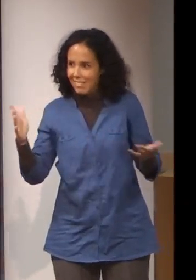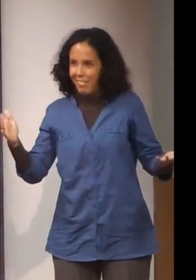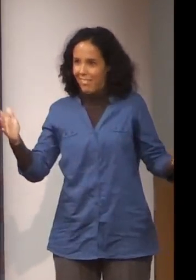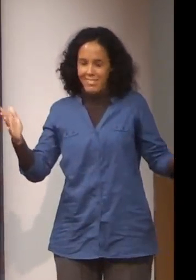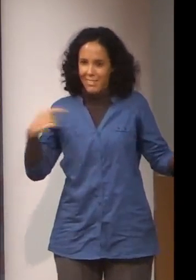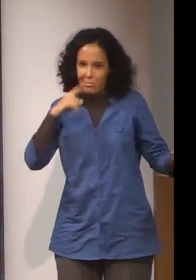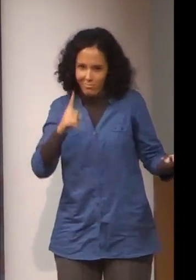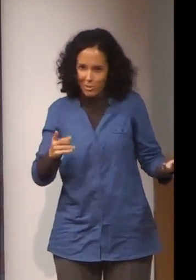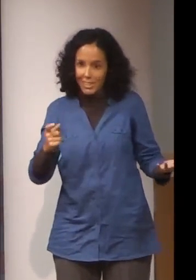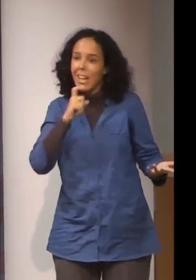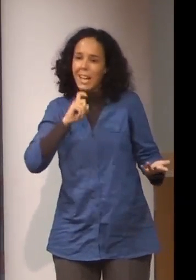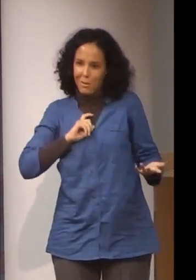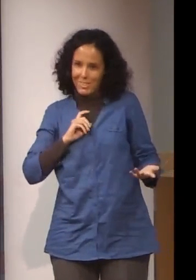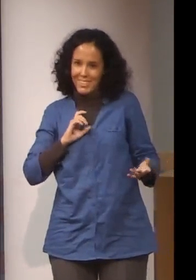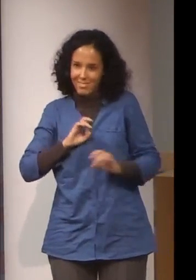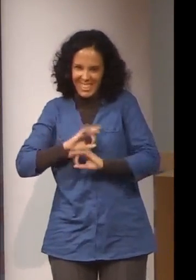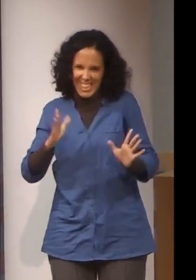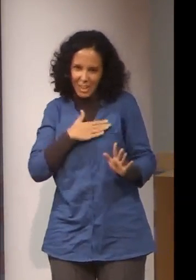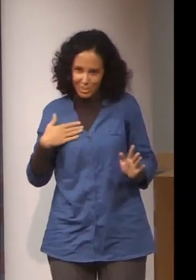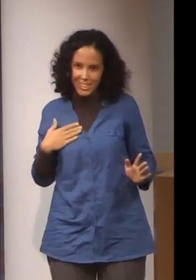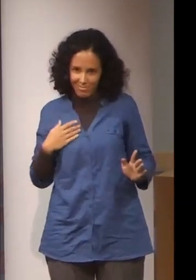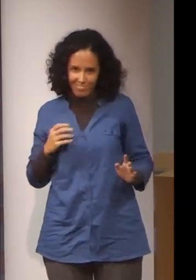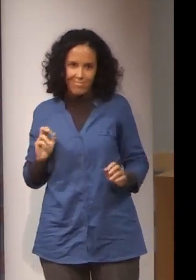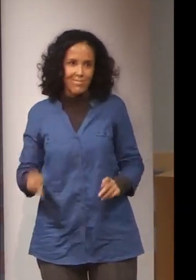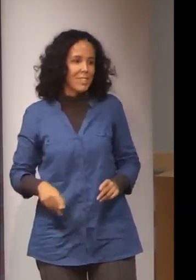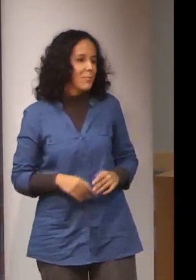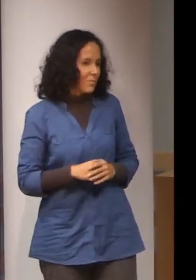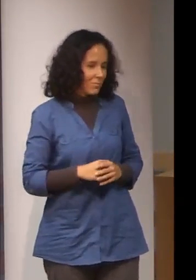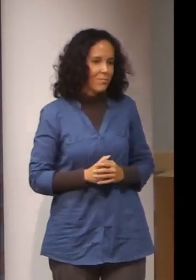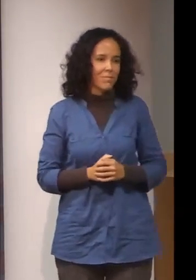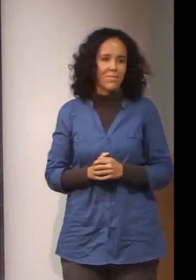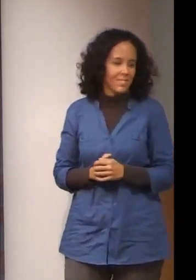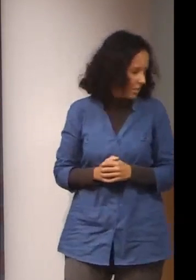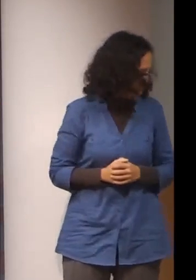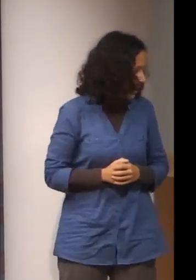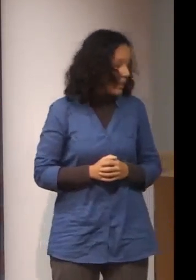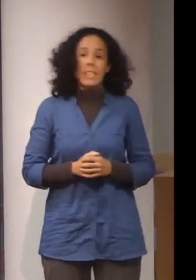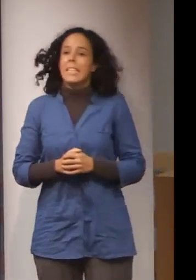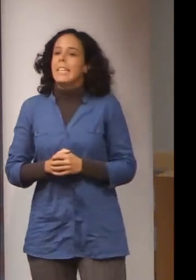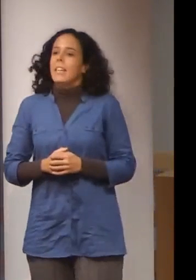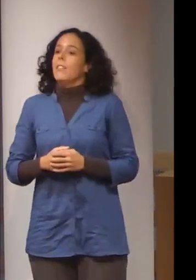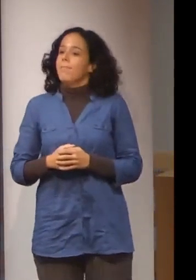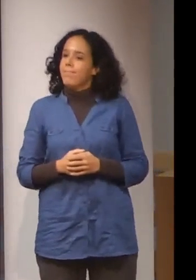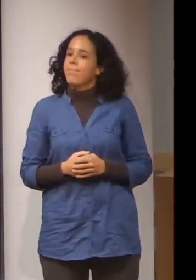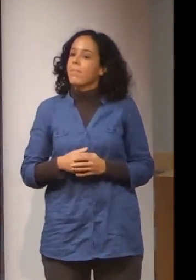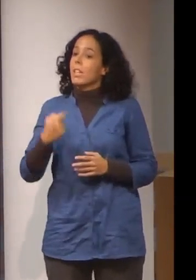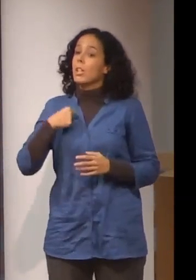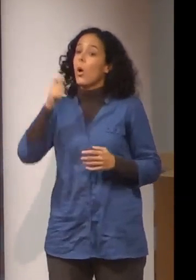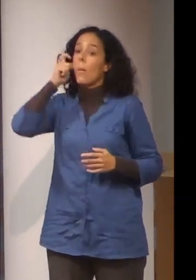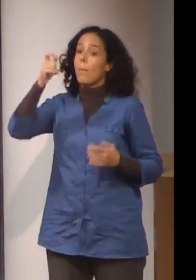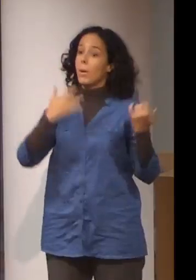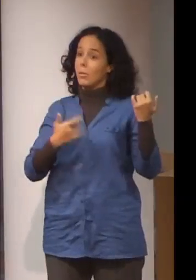mejor se me escape y cuele algo de la American Sign Language, pero bueno, os lo digo para que lo tengáis en cuenta. Sin ningún problema